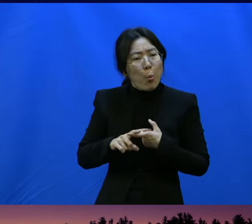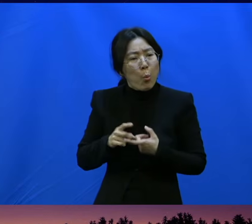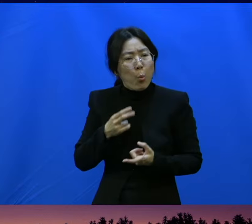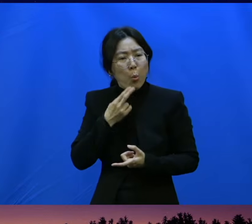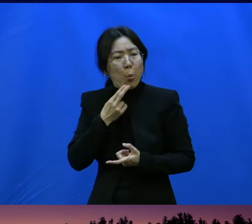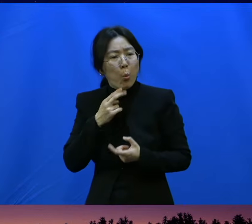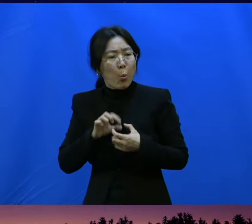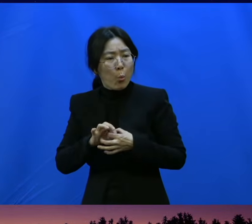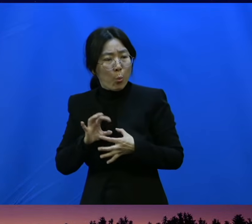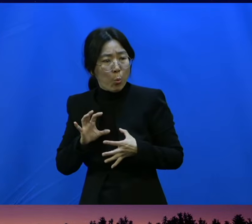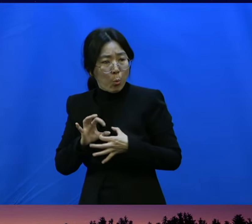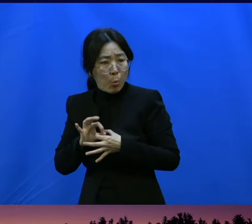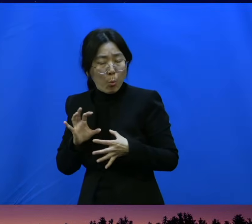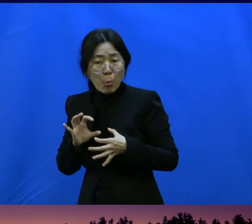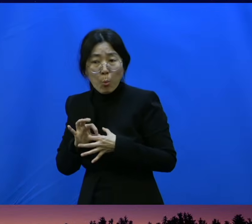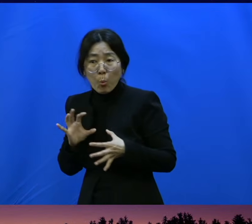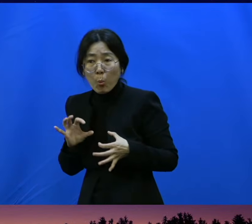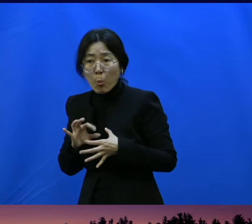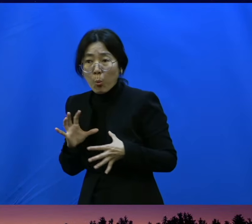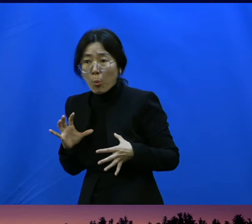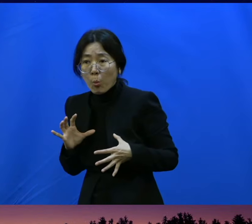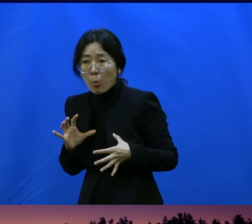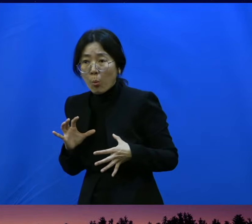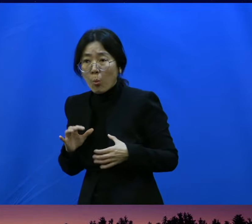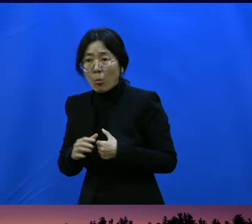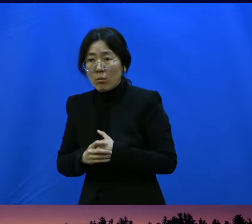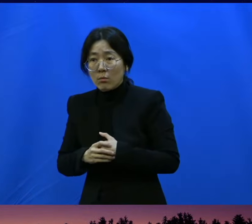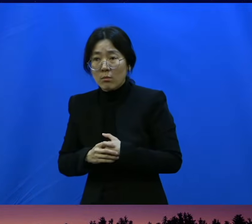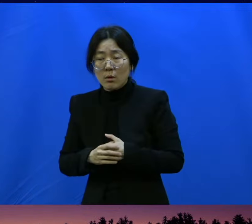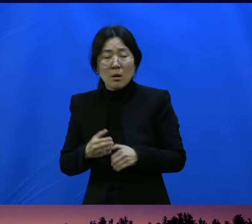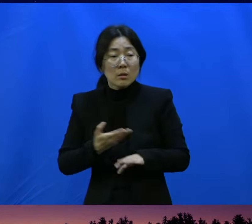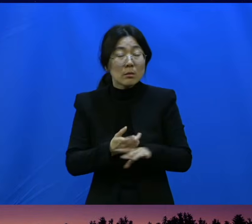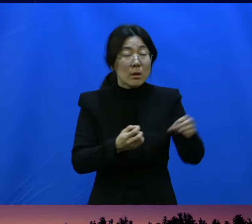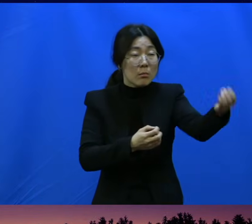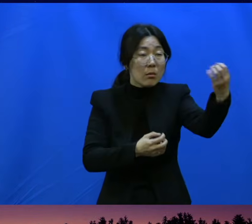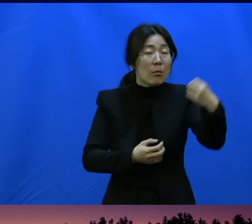다른 사람의 고통에 귀를 기울이는 우리의 훈련이 좀 잘 안 돼 있어요.